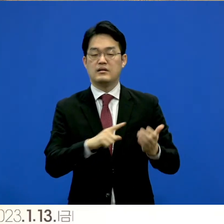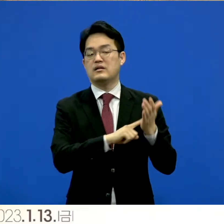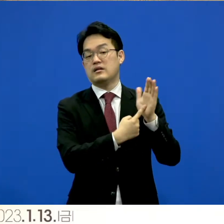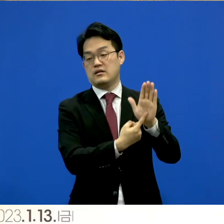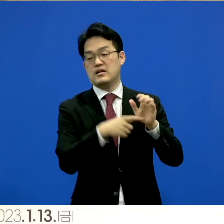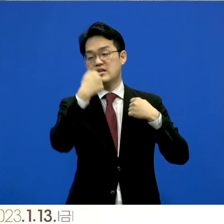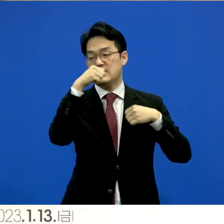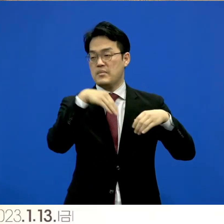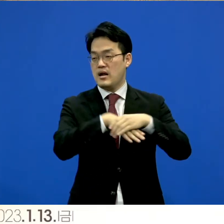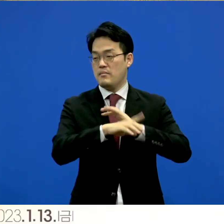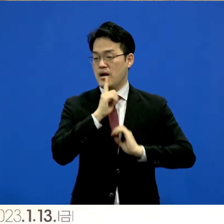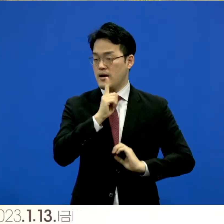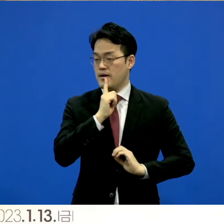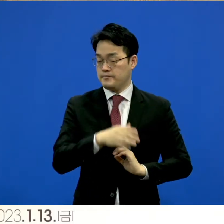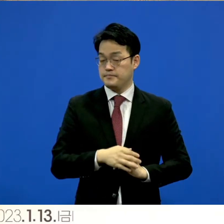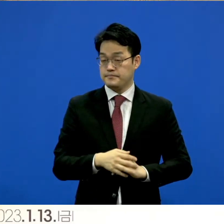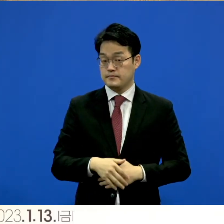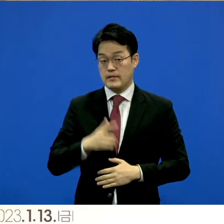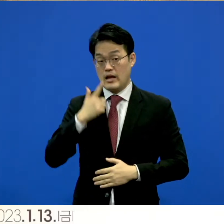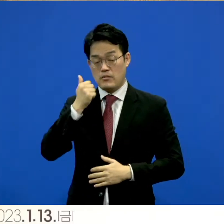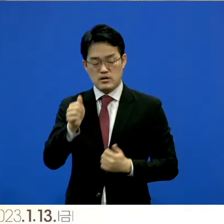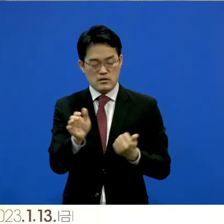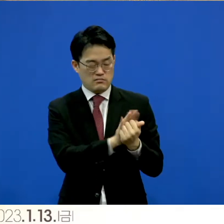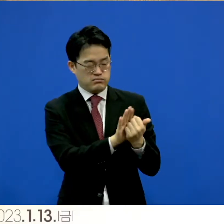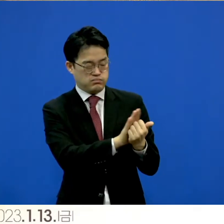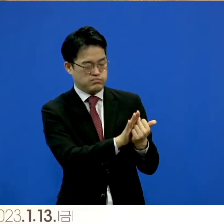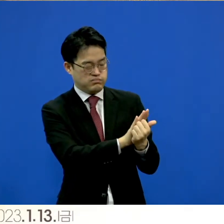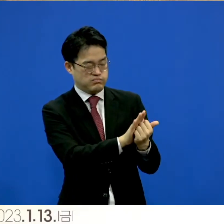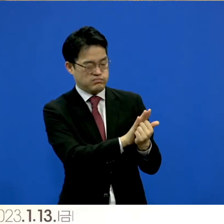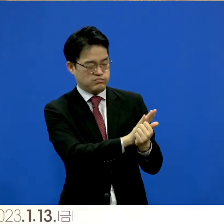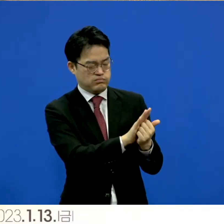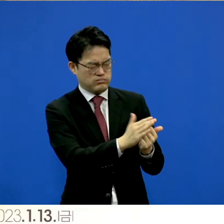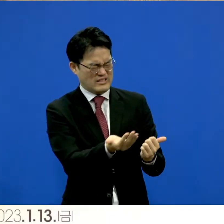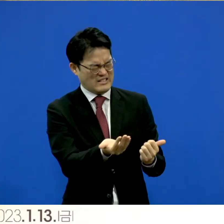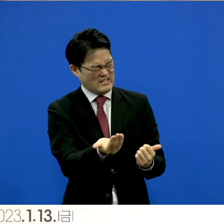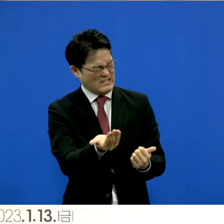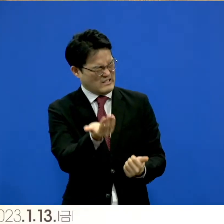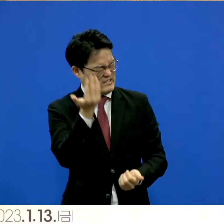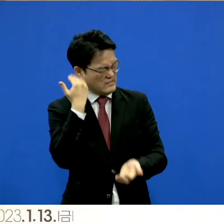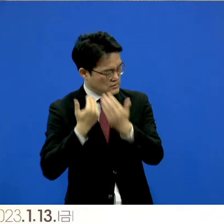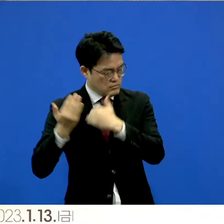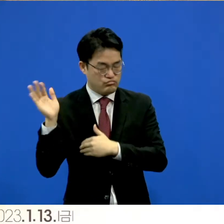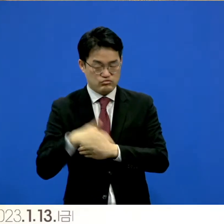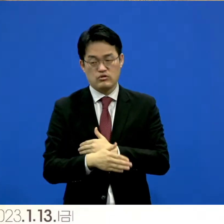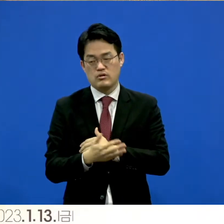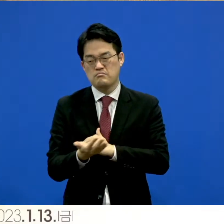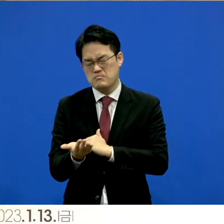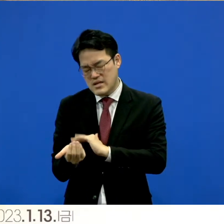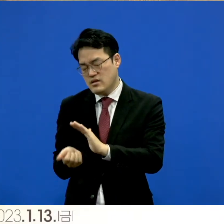자, 아버지의 환대는 오래전에 이미 시작되었습니다. 미리 준비되었다는 거죠. 미리. 아들이